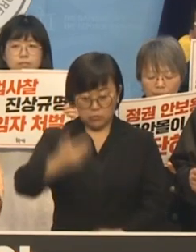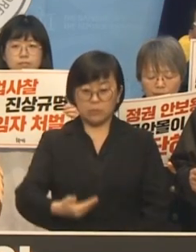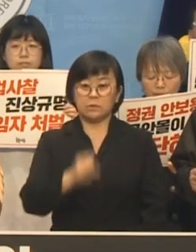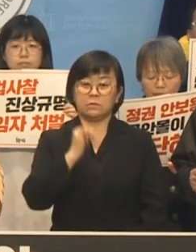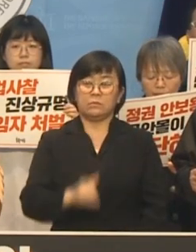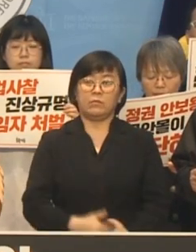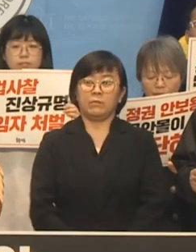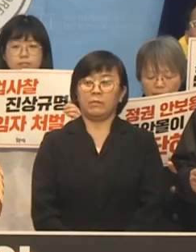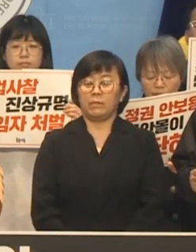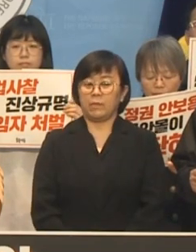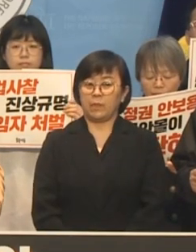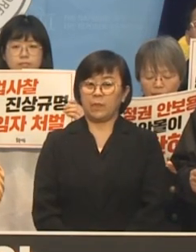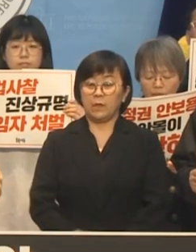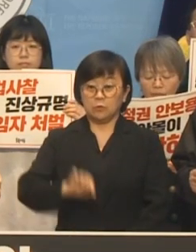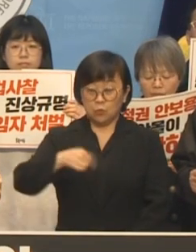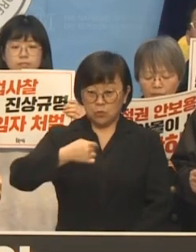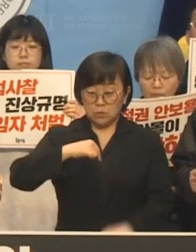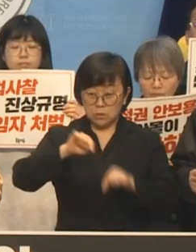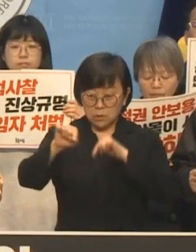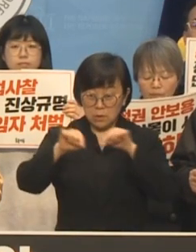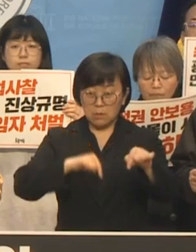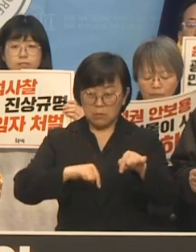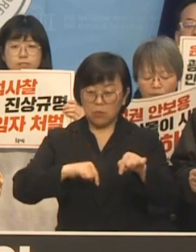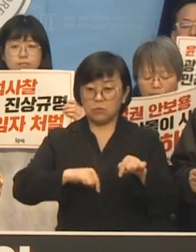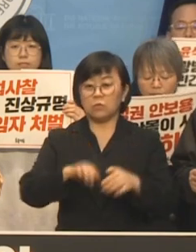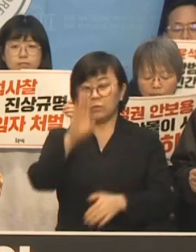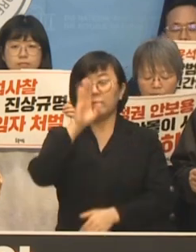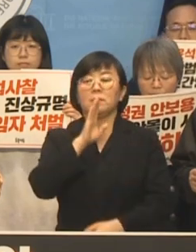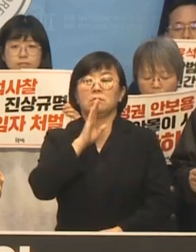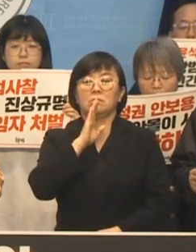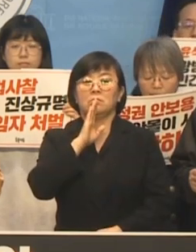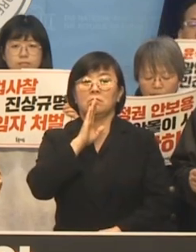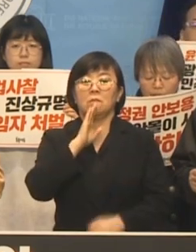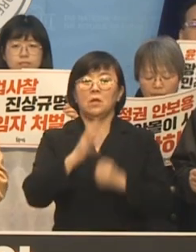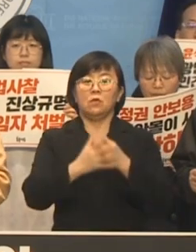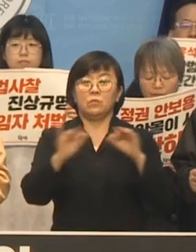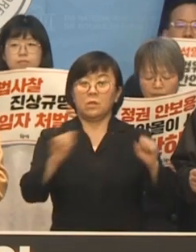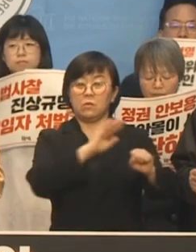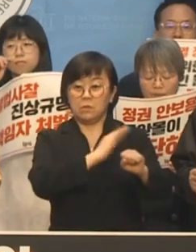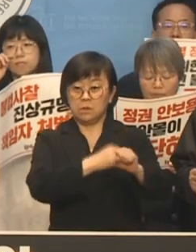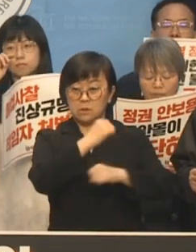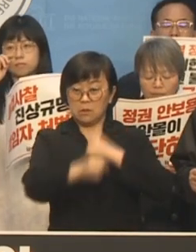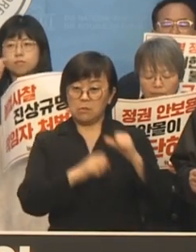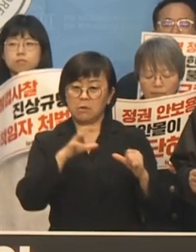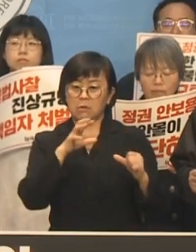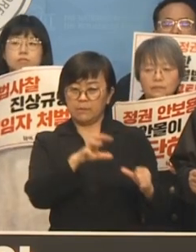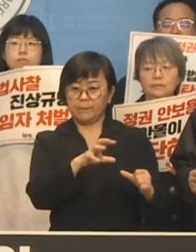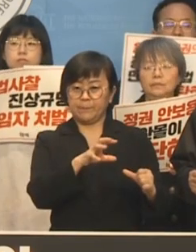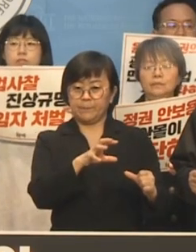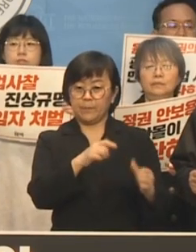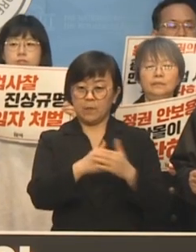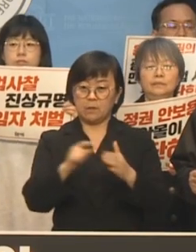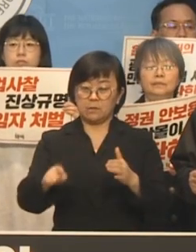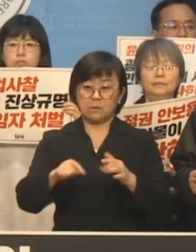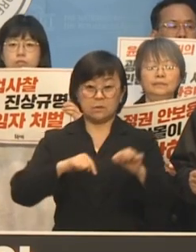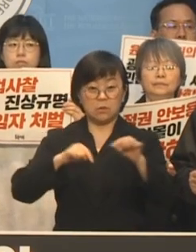계십니다. 독재 정권이 맞습니다. 국민들의 권리와 자유를 억압하고 그것을